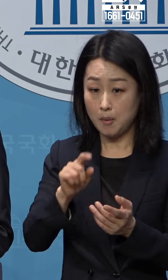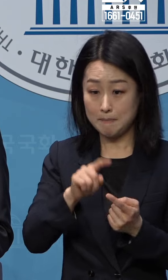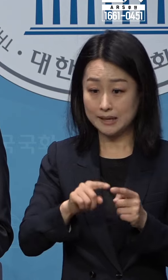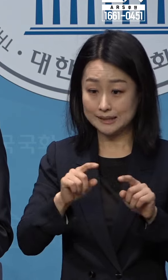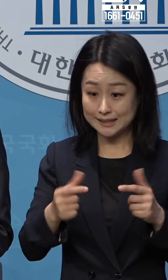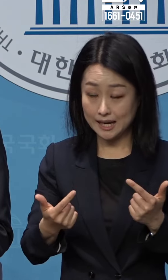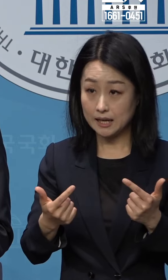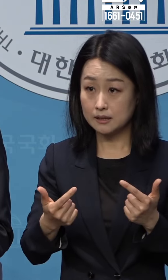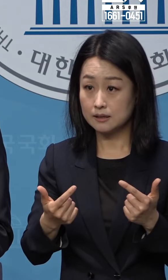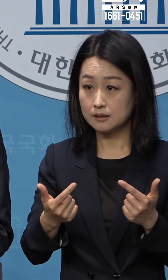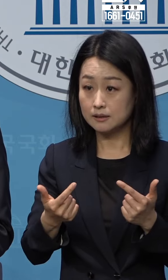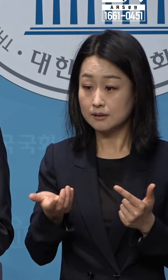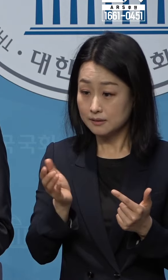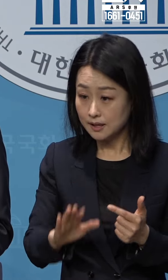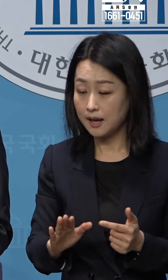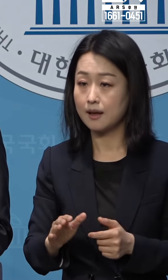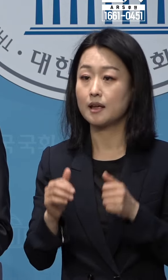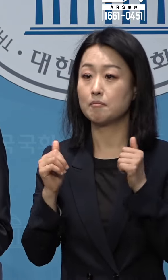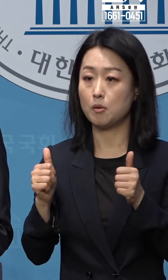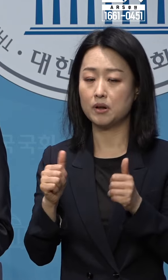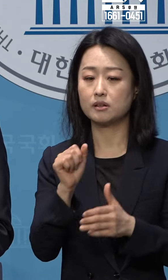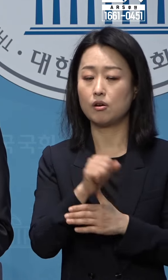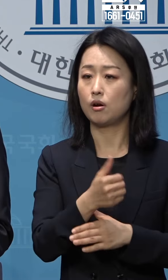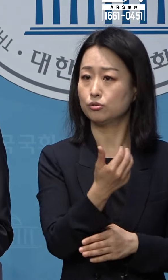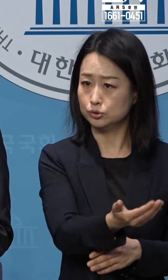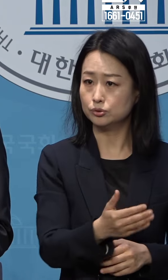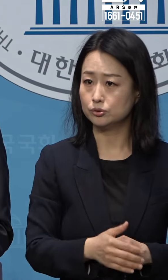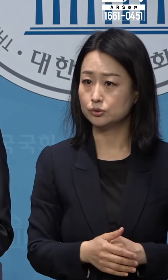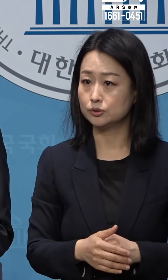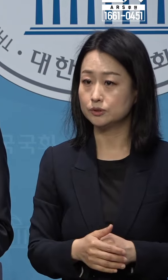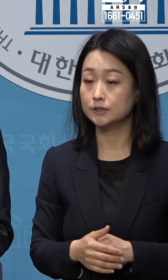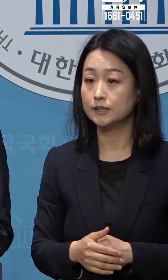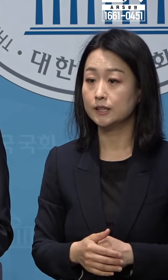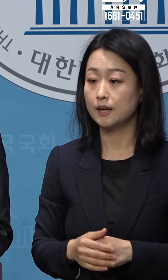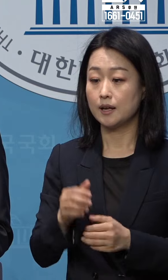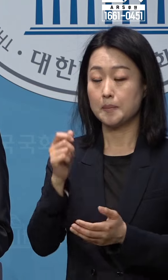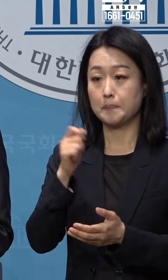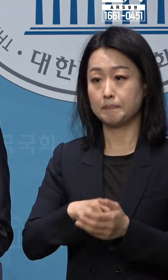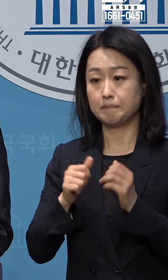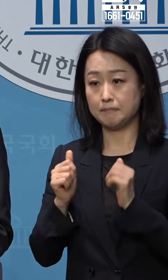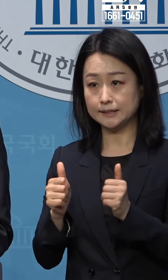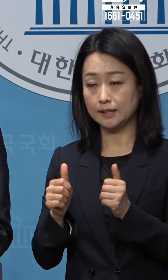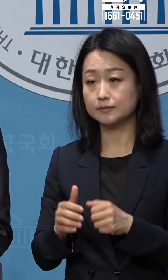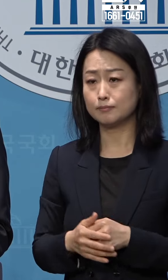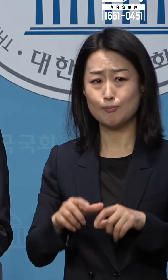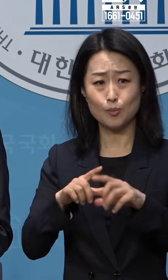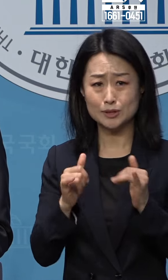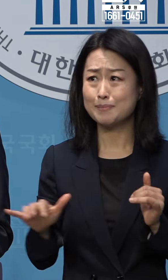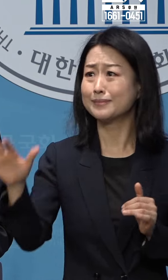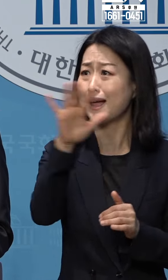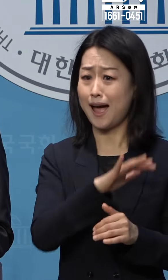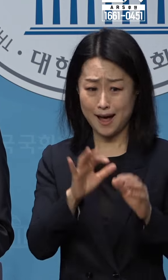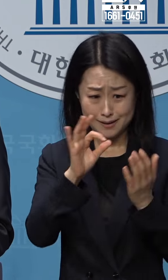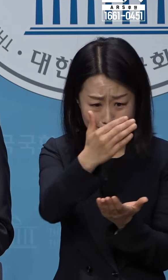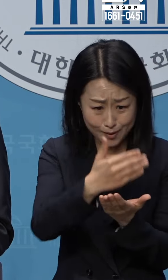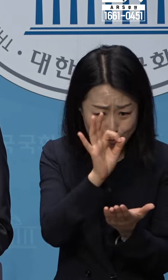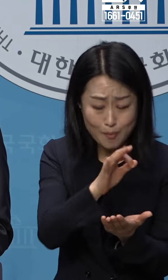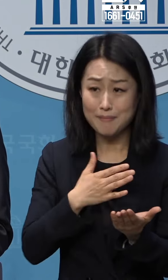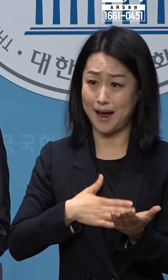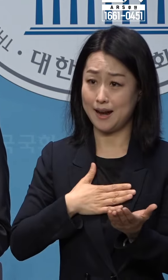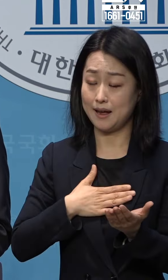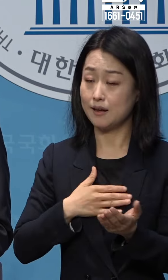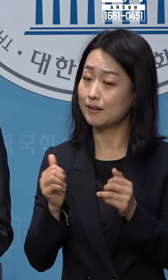증거 판단입니다 객관적 물정에 대한 해석은 굳이 법관이 아니더라도 일반 국민도 할 수 있습니다